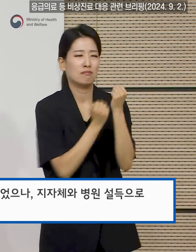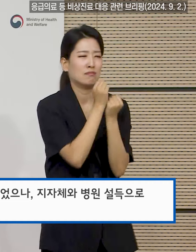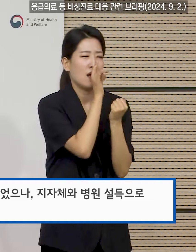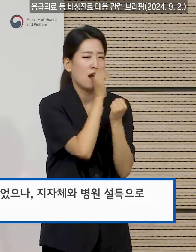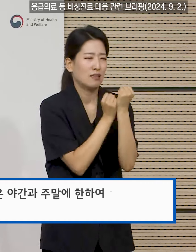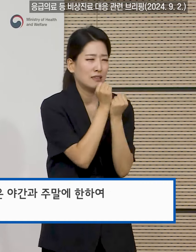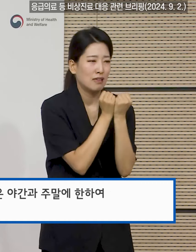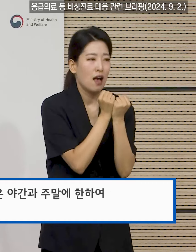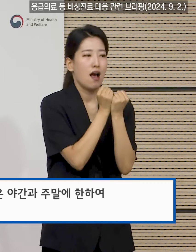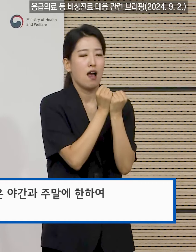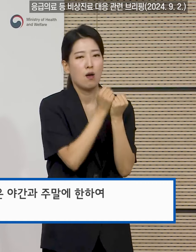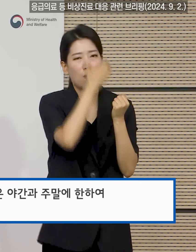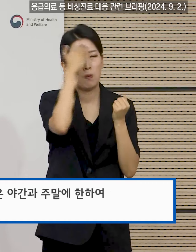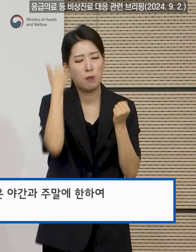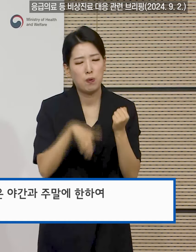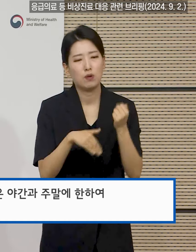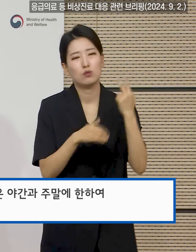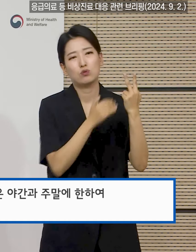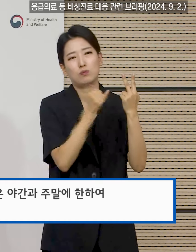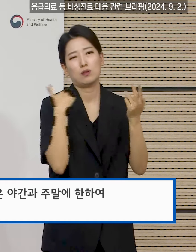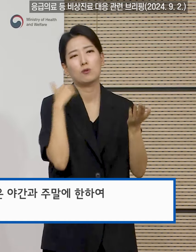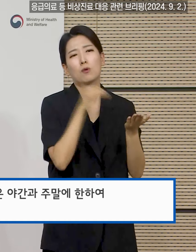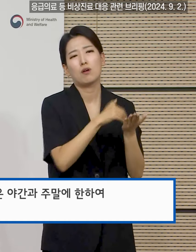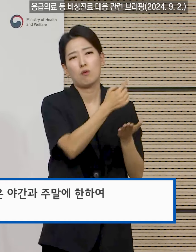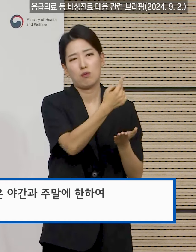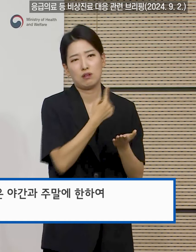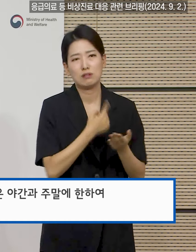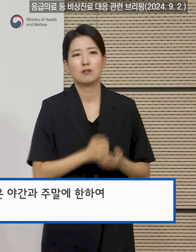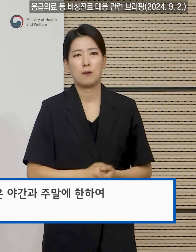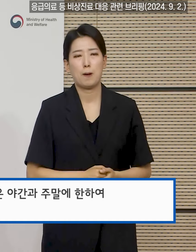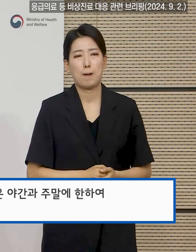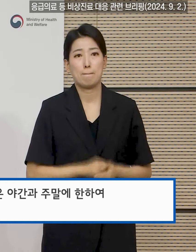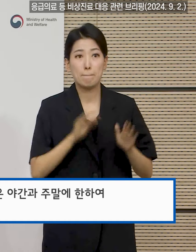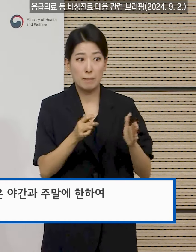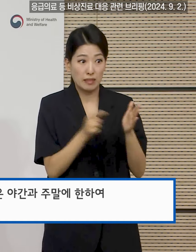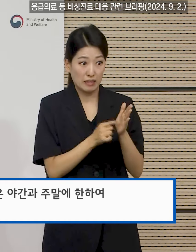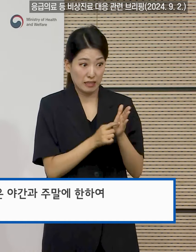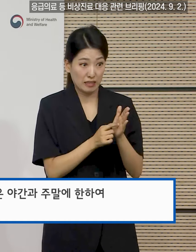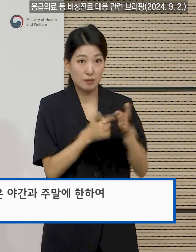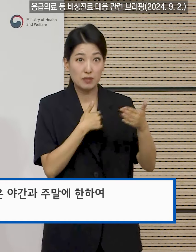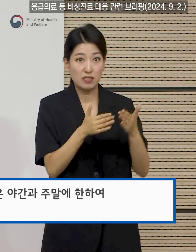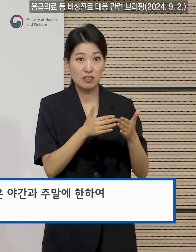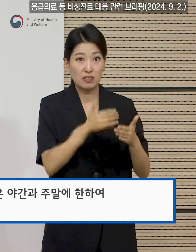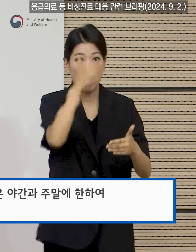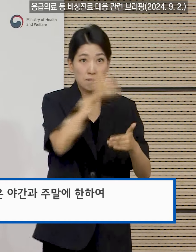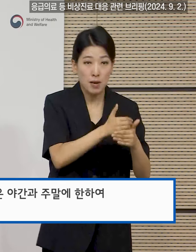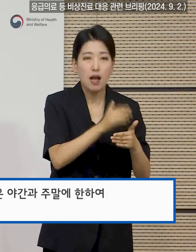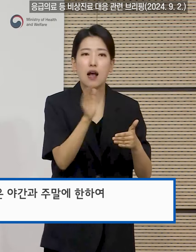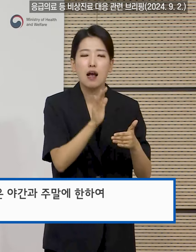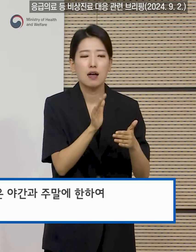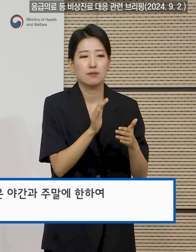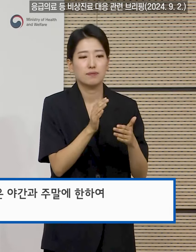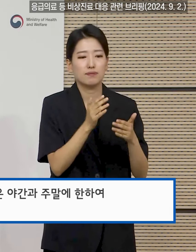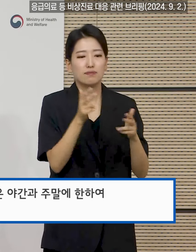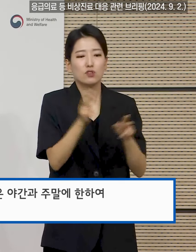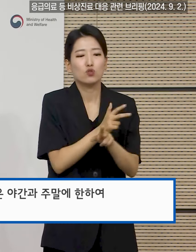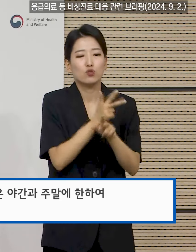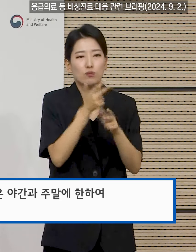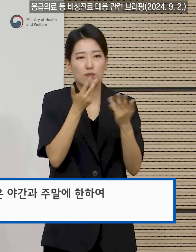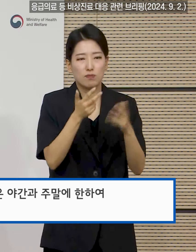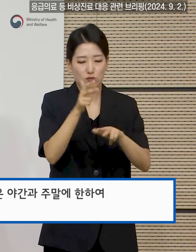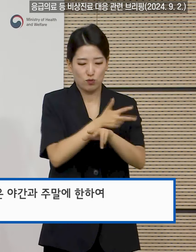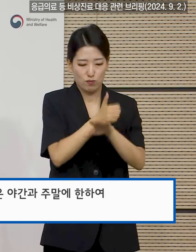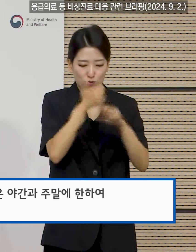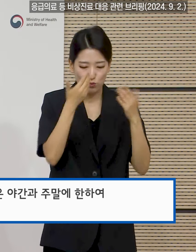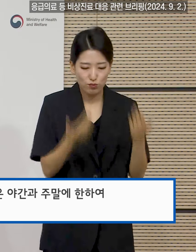복귀하였습니다. 당초 응급실 운영 중단 위기가 있었으나 지금은 야간과 주말에 하나여 운영 제한이 있는